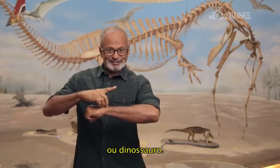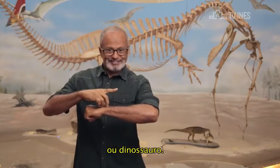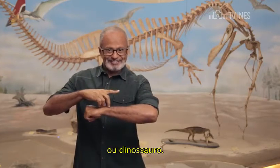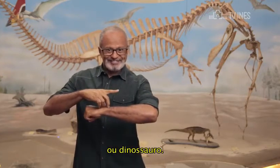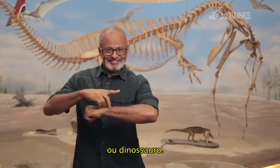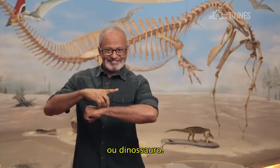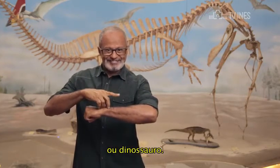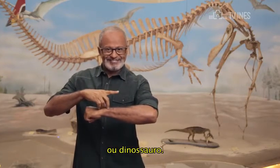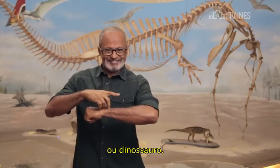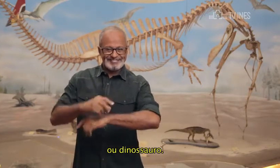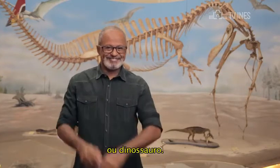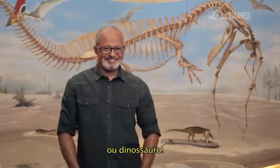Dinossauro.